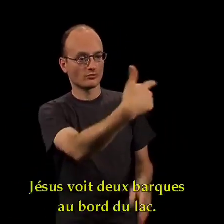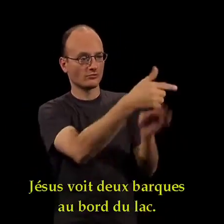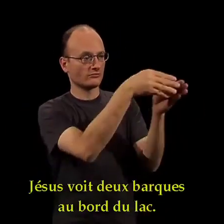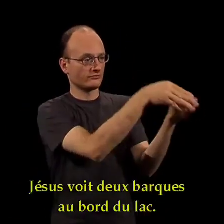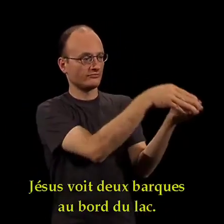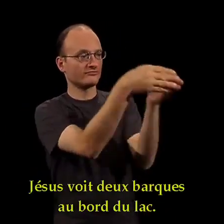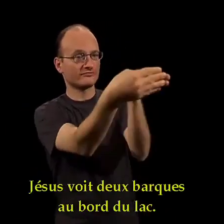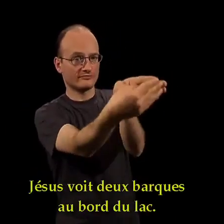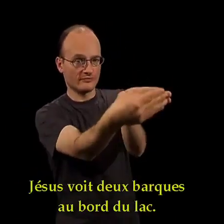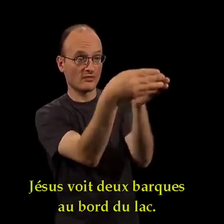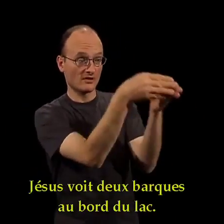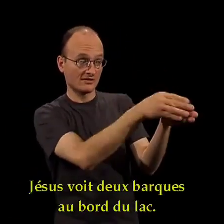Jésus voit deux barques au bord du lac.